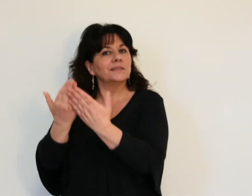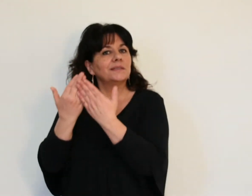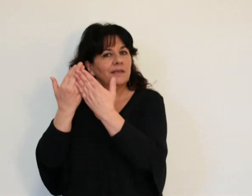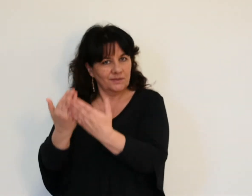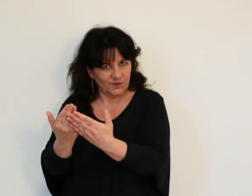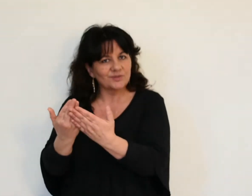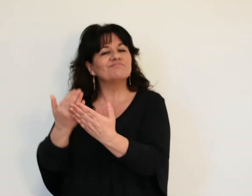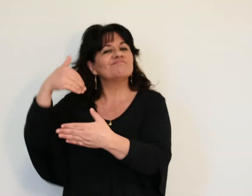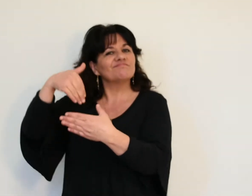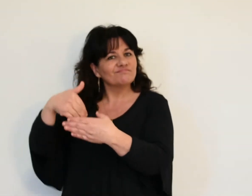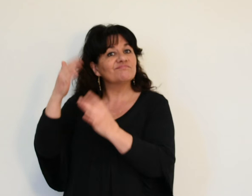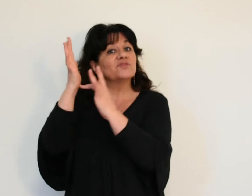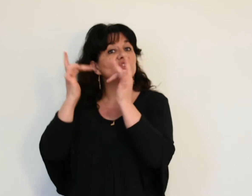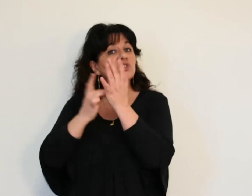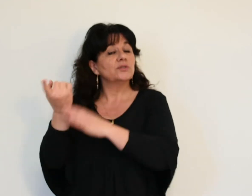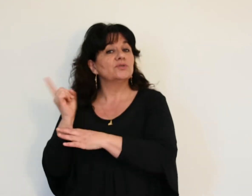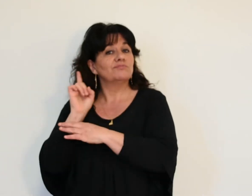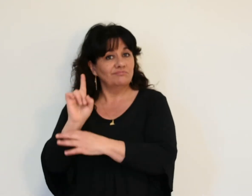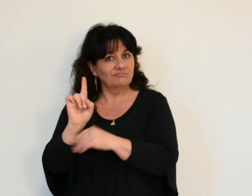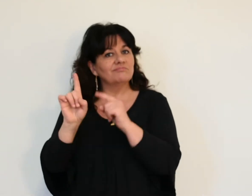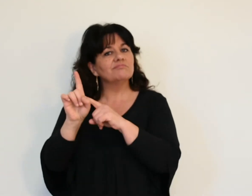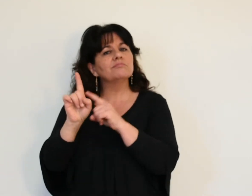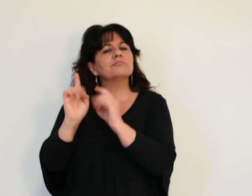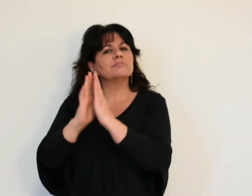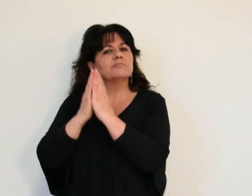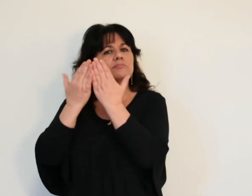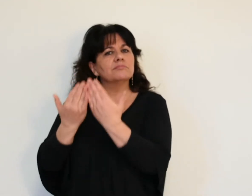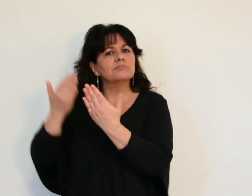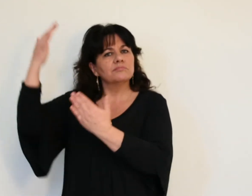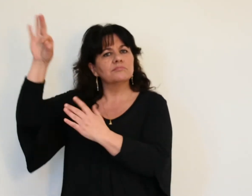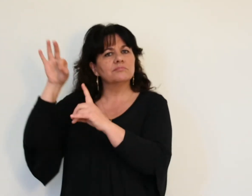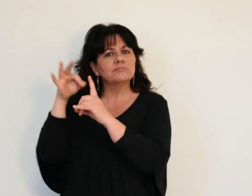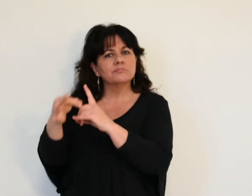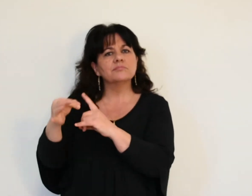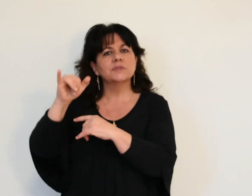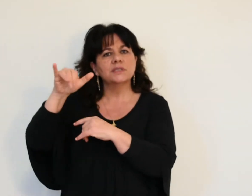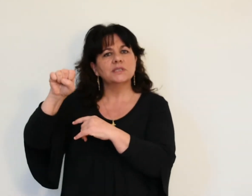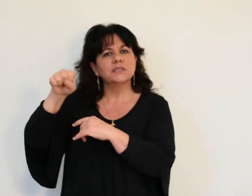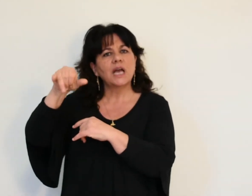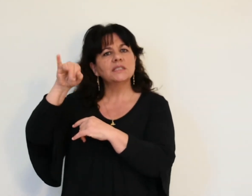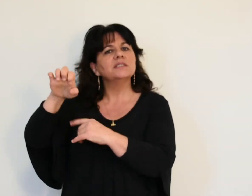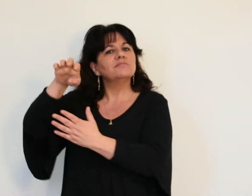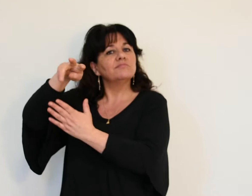Jésus déclara : « Aujourd'hui s'accomplit ce passage de l'Écriture que vous venez d'entendre. »